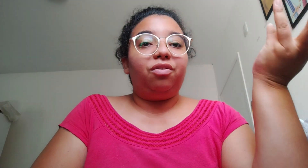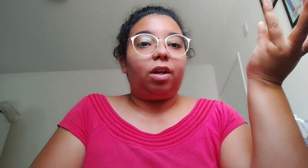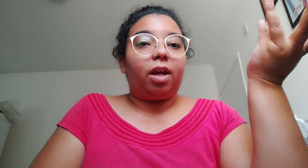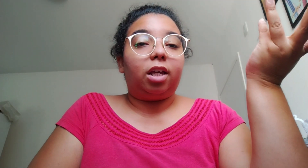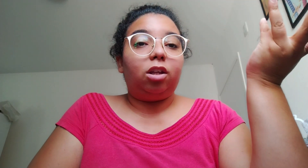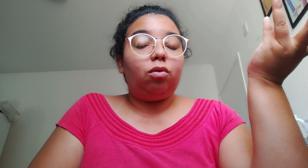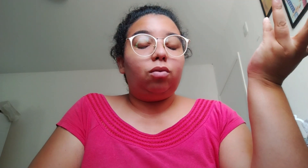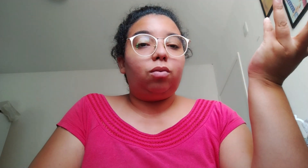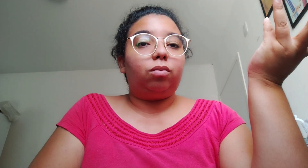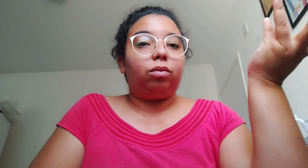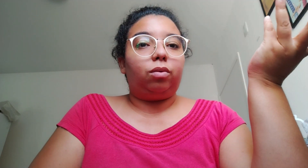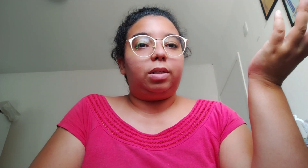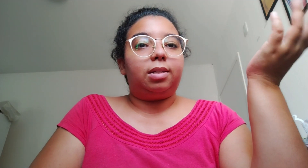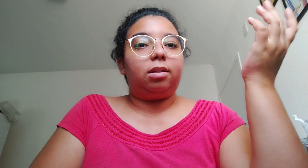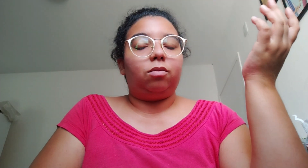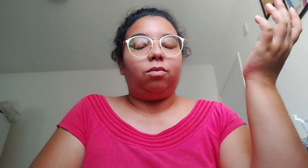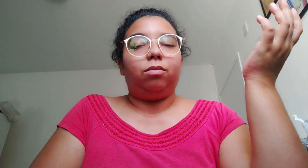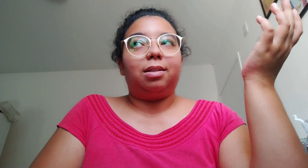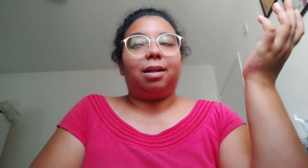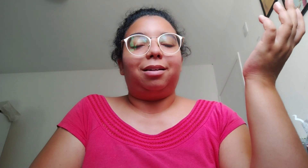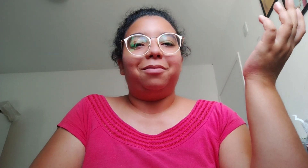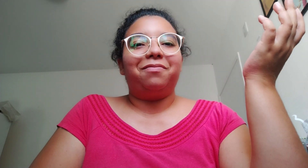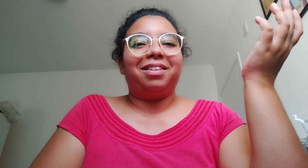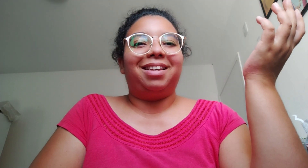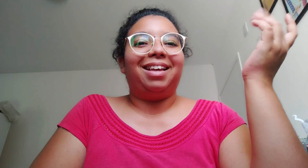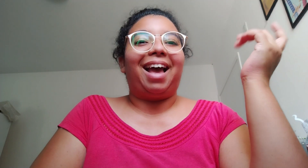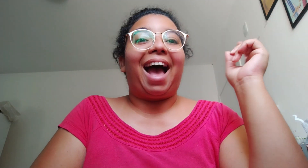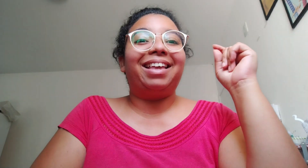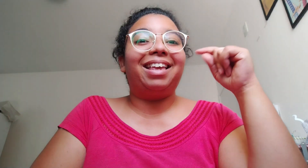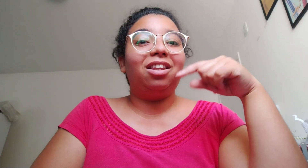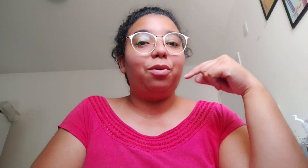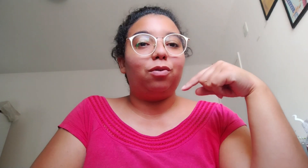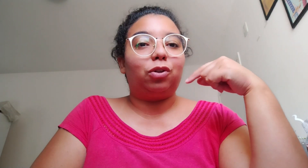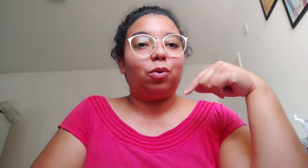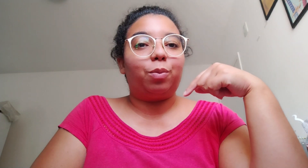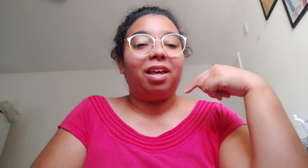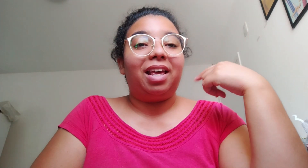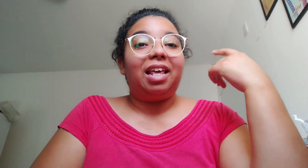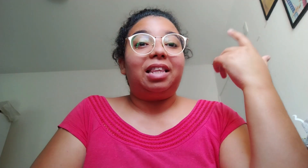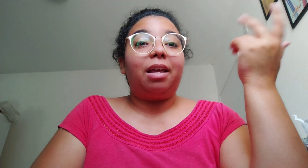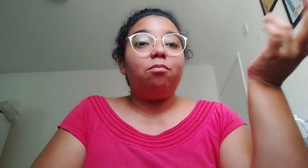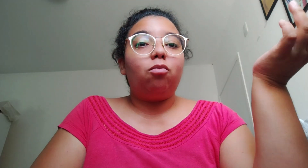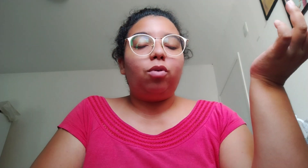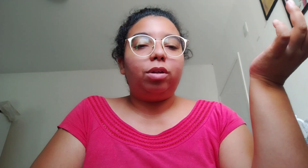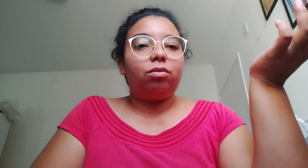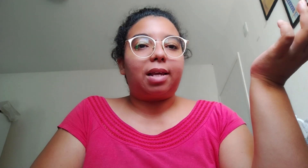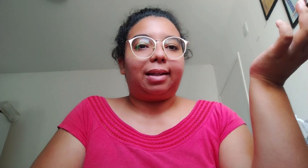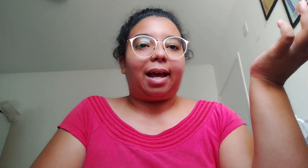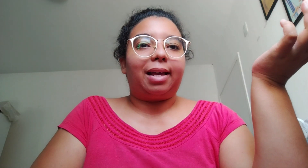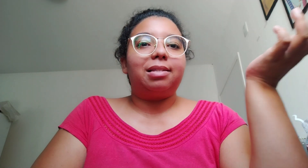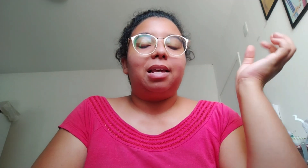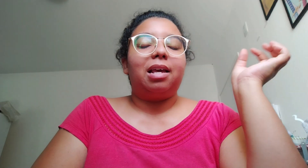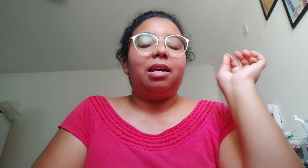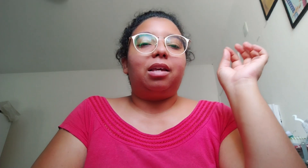Enfim, aqui no Instagram, aqui no YouTube, tem muitos canais